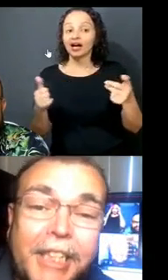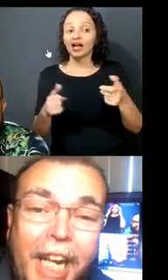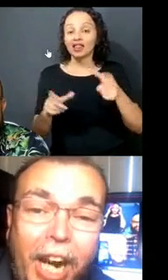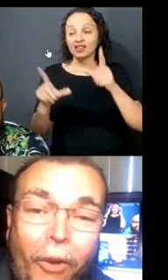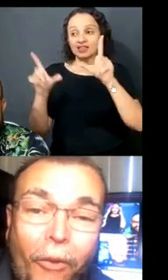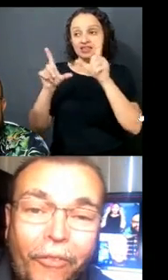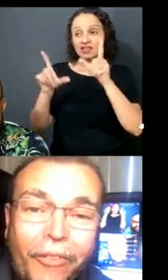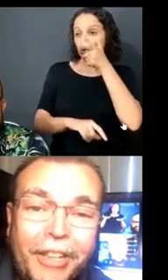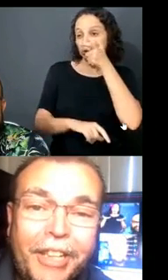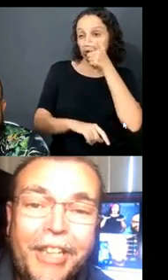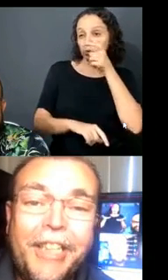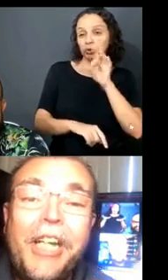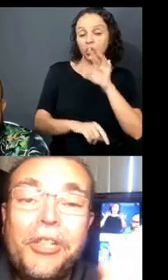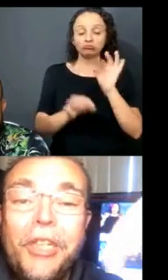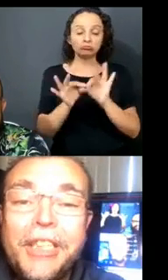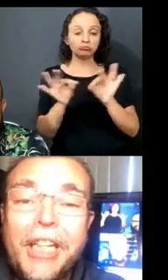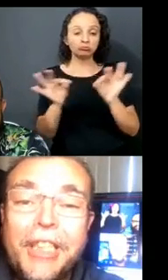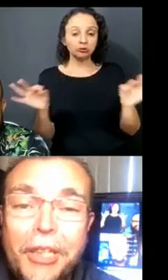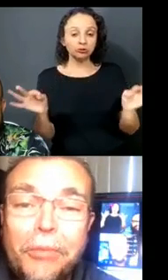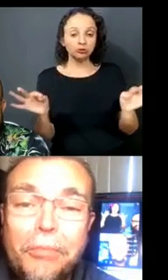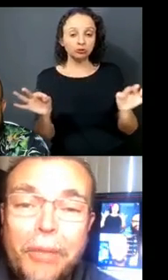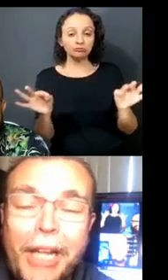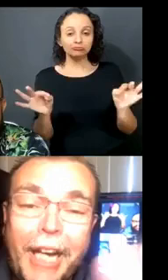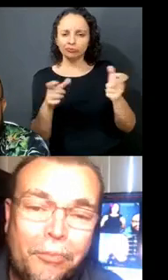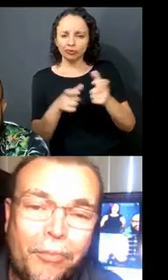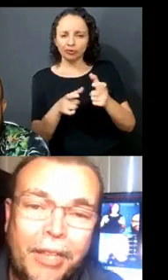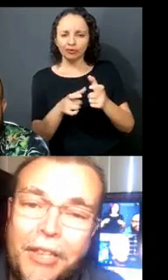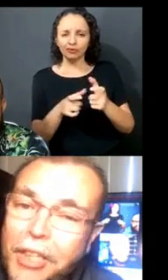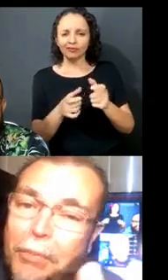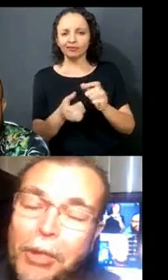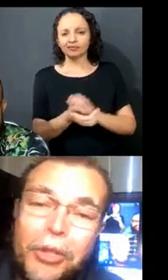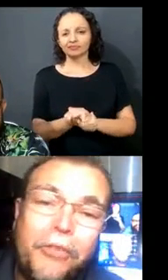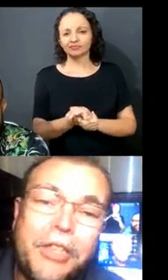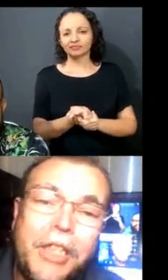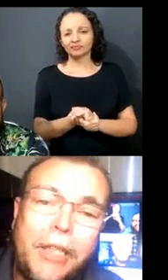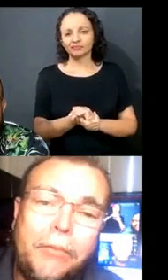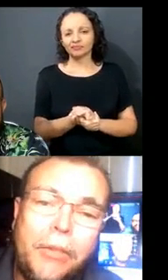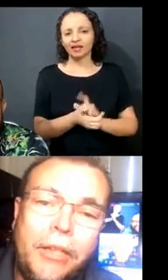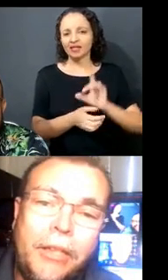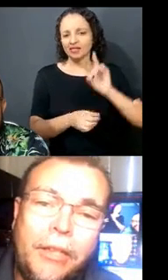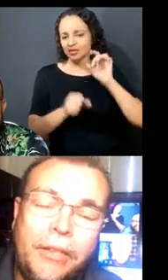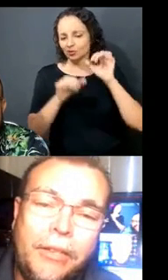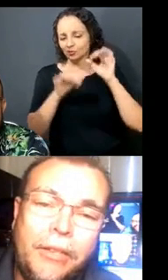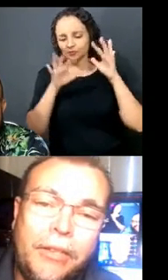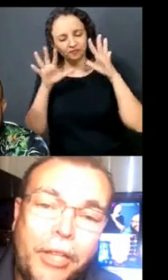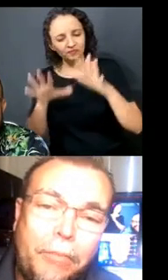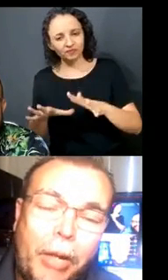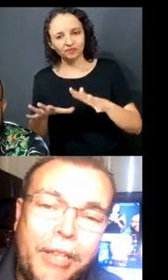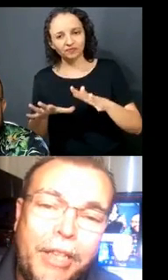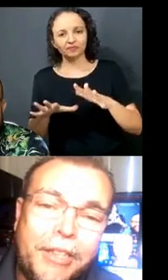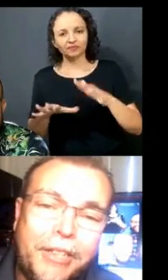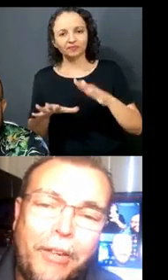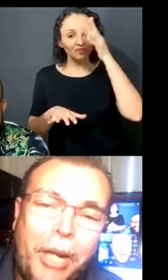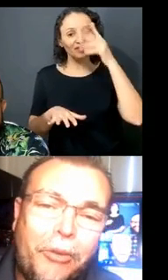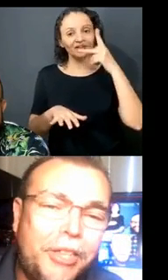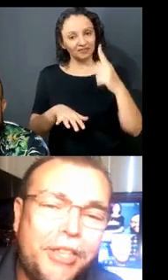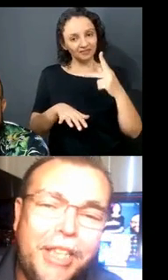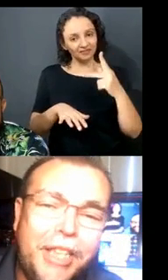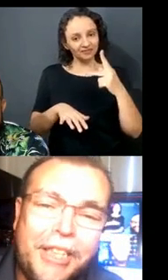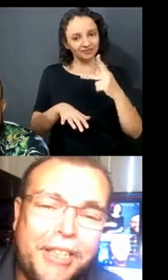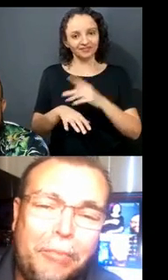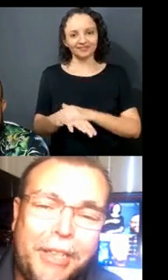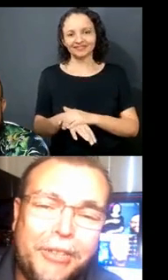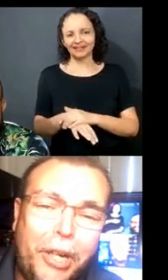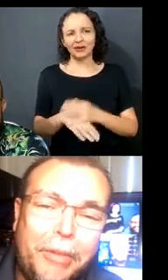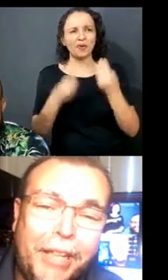o essencial e deixa o exagero para lá. E Deus abençoe vocês em Florista, que é uma